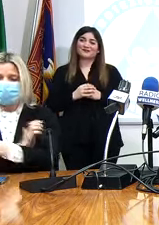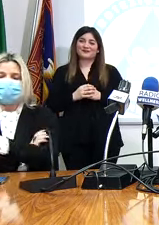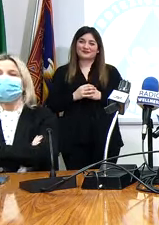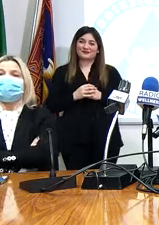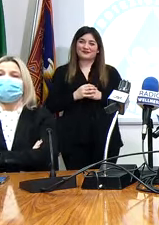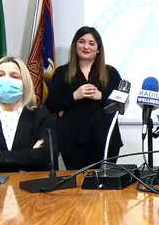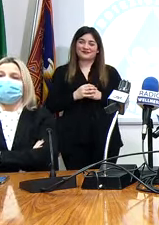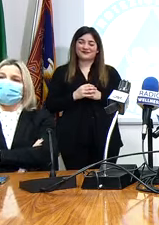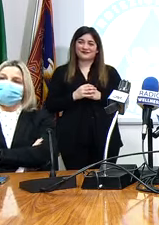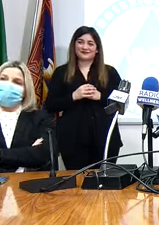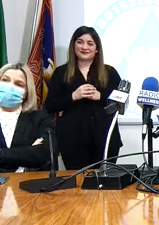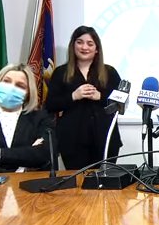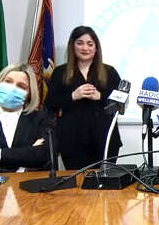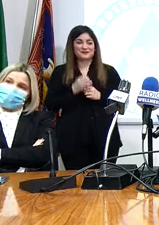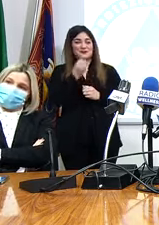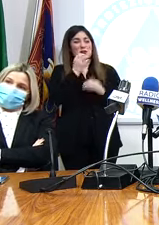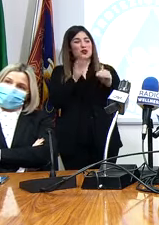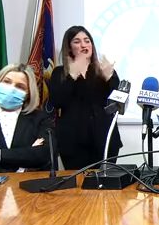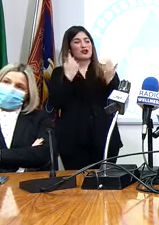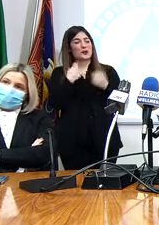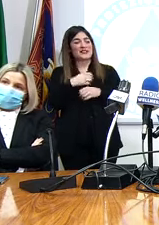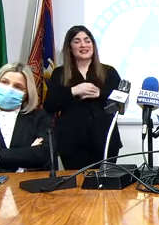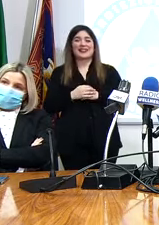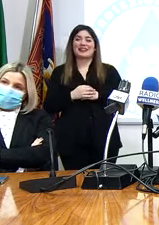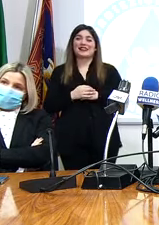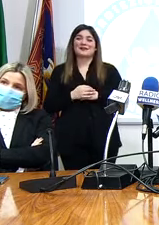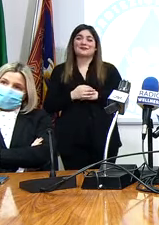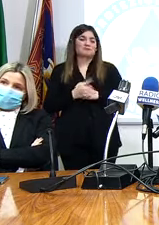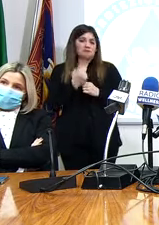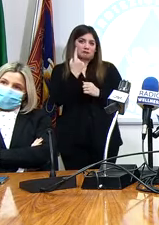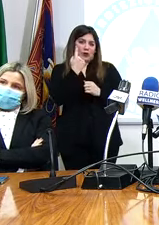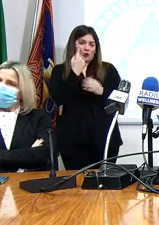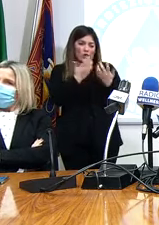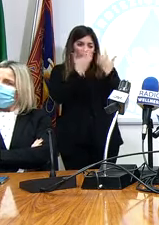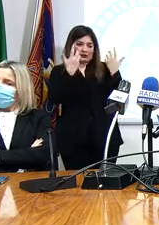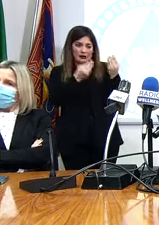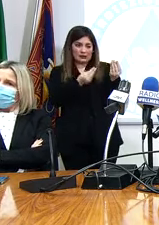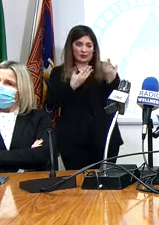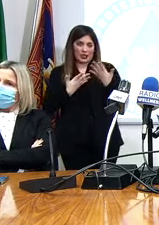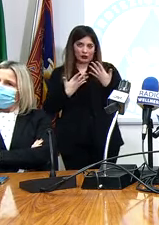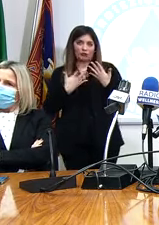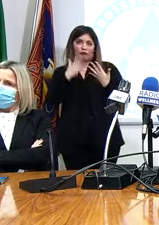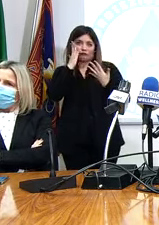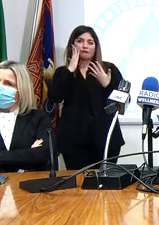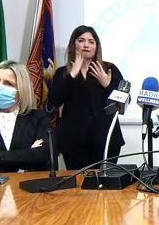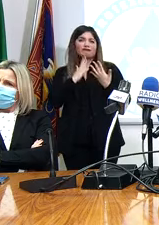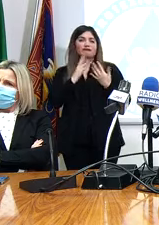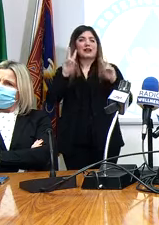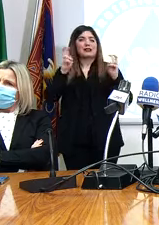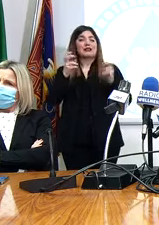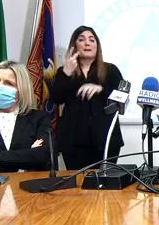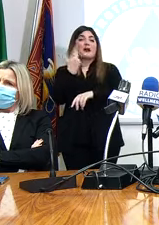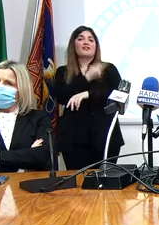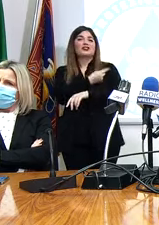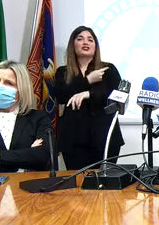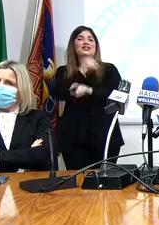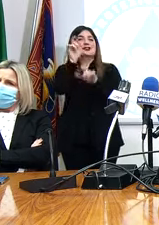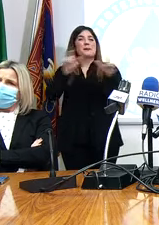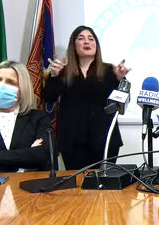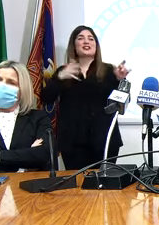Marco Lacava, Radio Wellness, buongiorno Presidente. Solo un chiarimento riguardo la vaccinazione degli over 80. Ieri